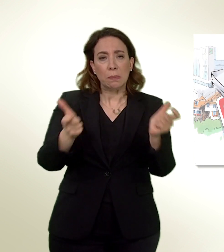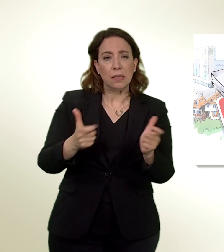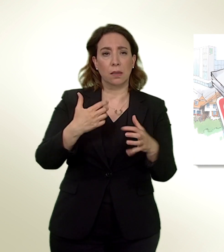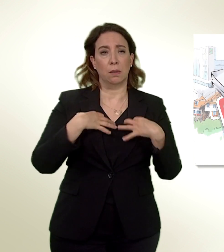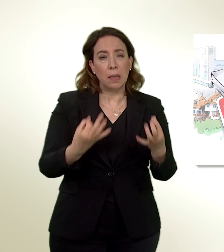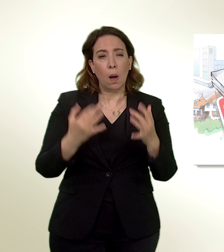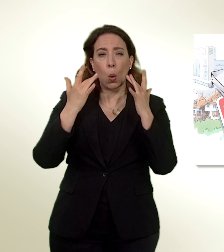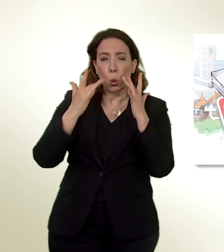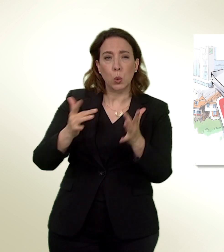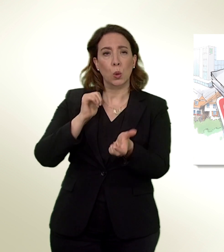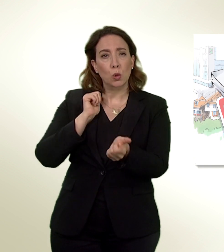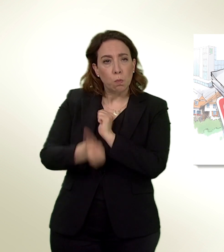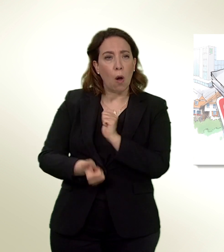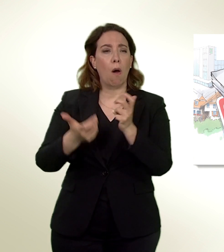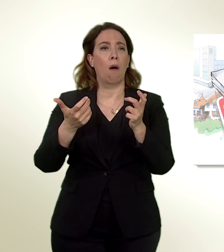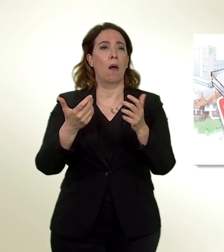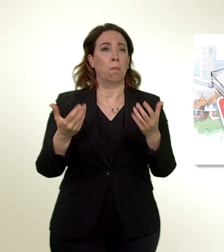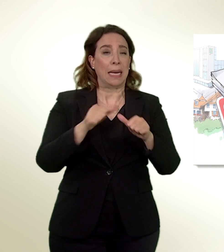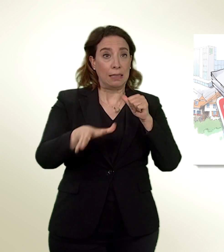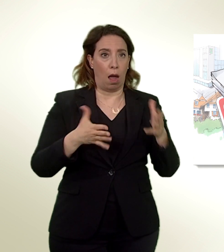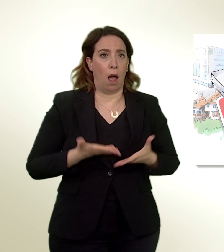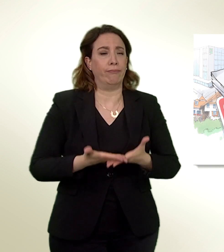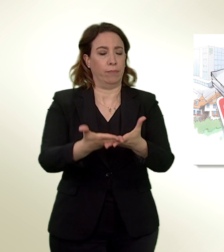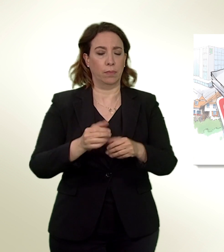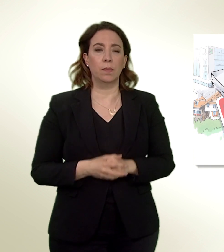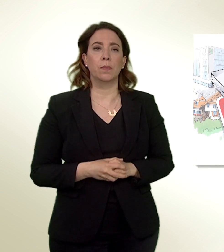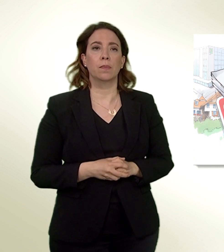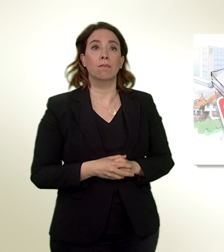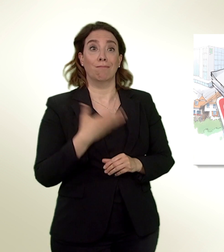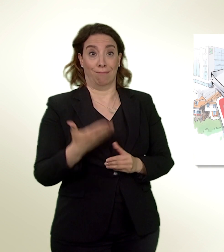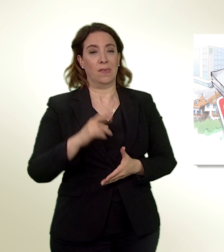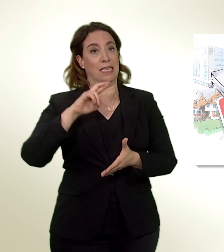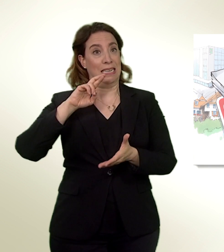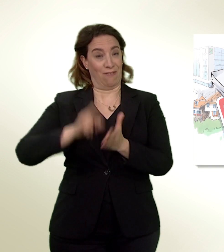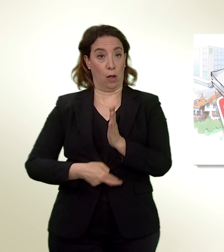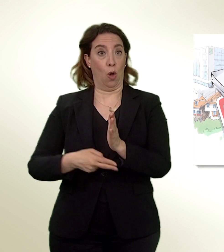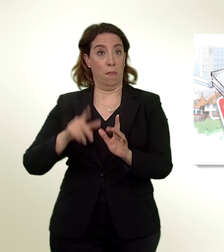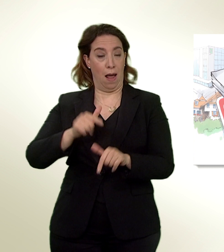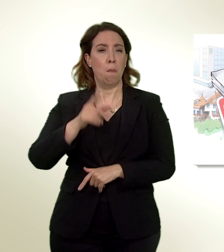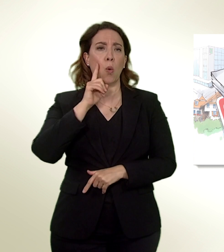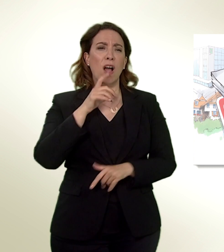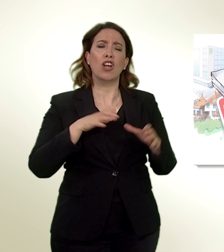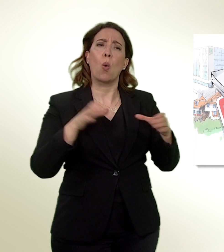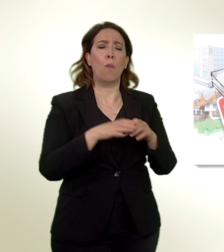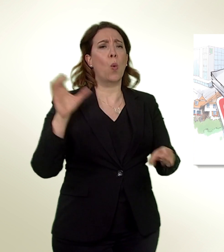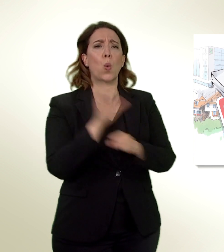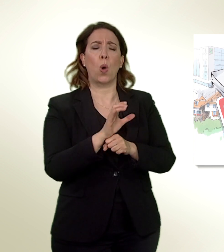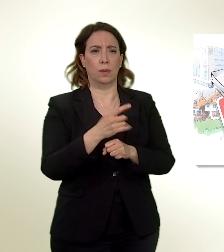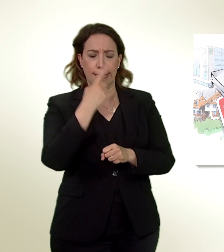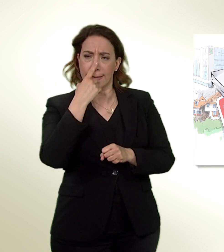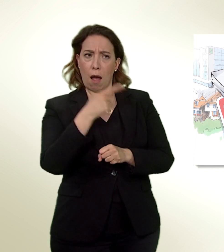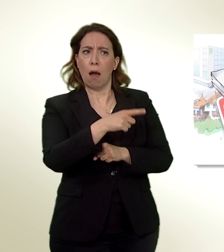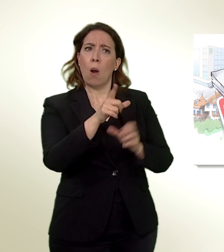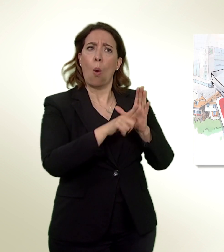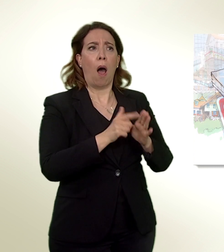la culture, le sport et les médias. Elle fait l'objet d'un référendum car ses opposants estiment qu'elle a été mise en vigueur en